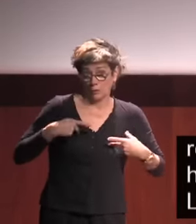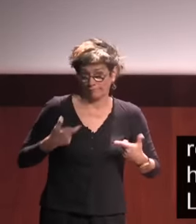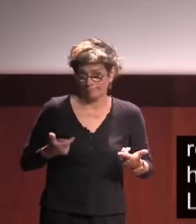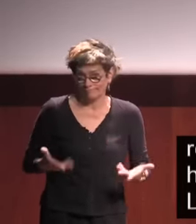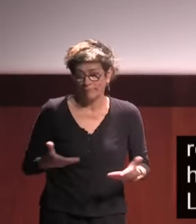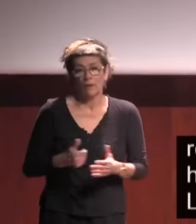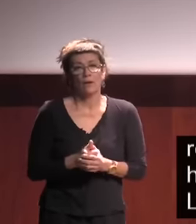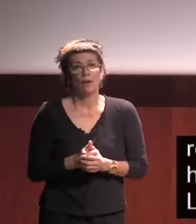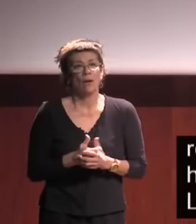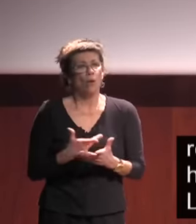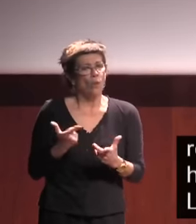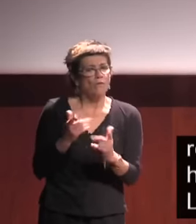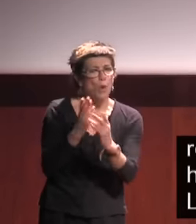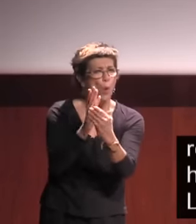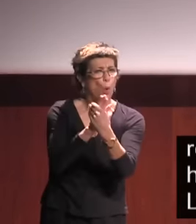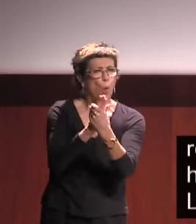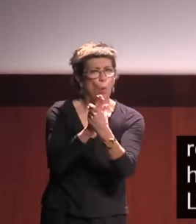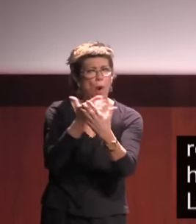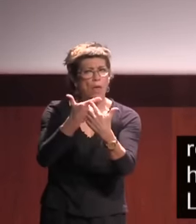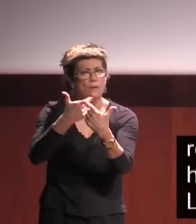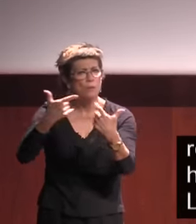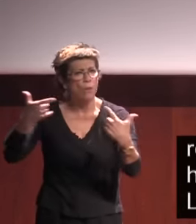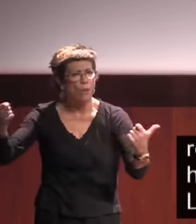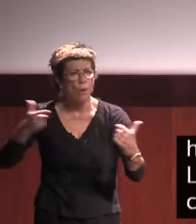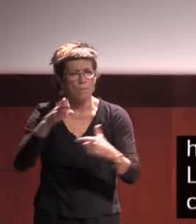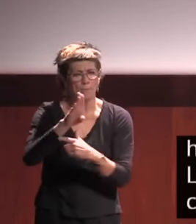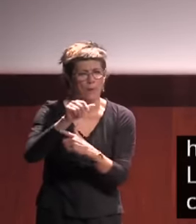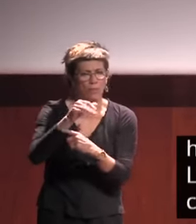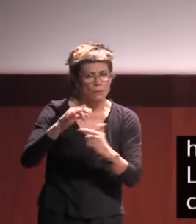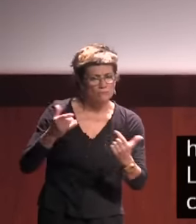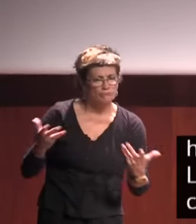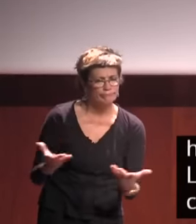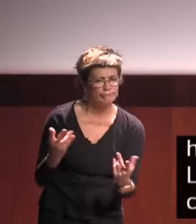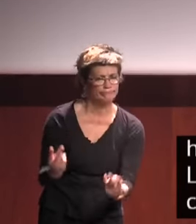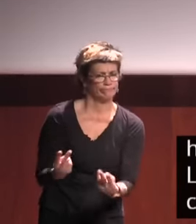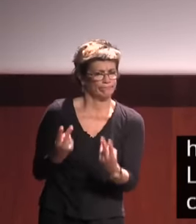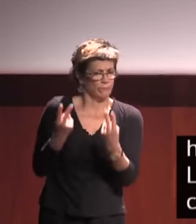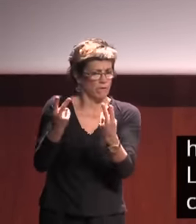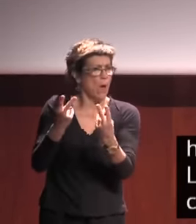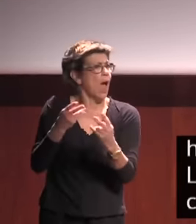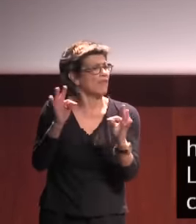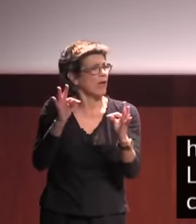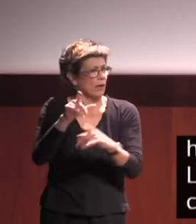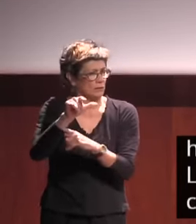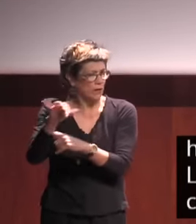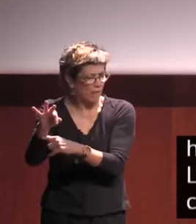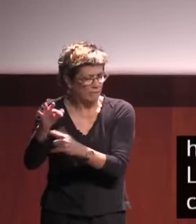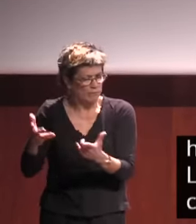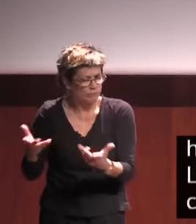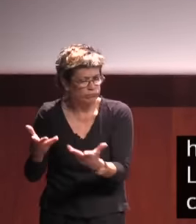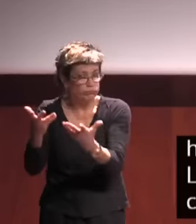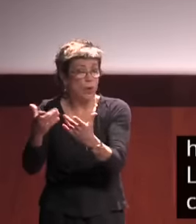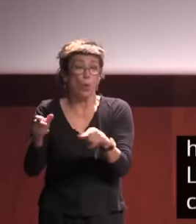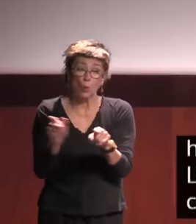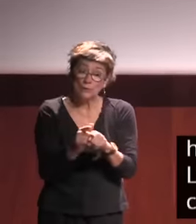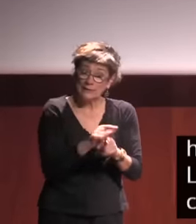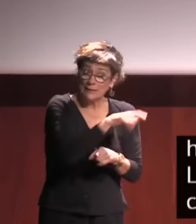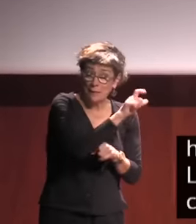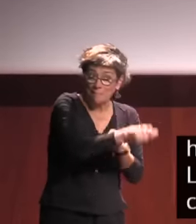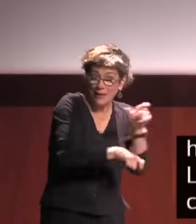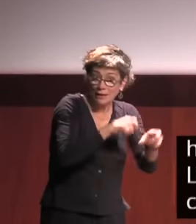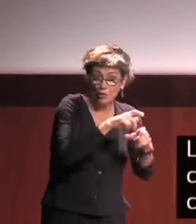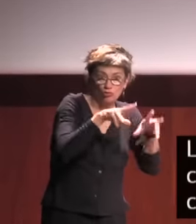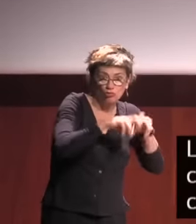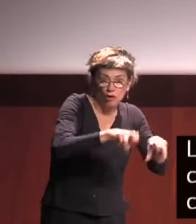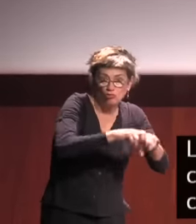non seulement les collections de la BNF relatives à la LSF, mais aussi les chercheurs,